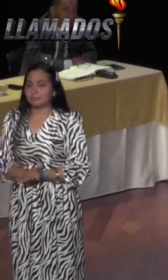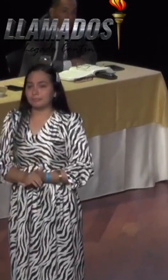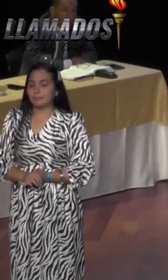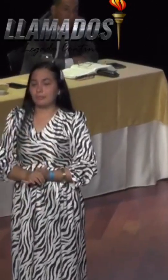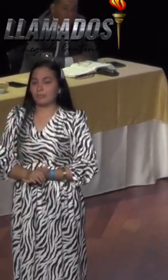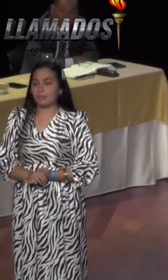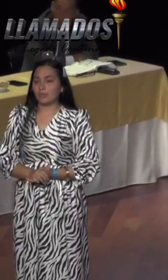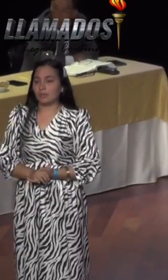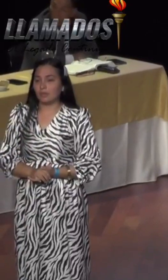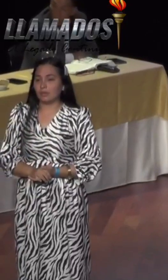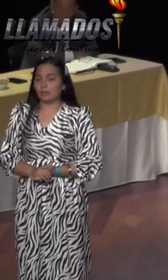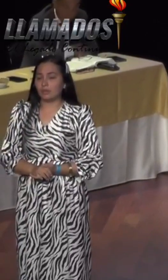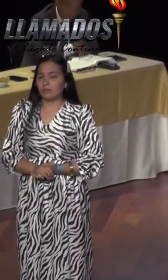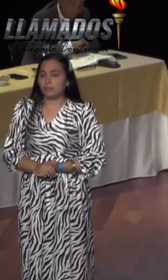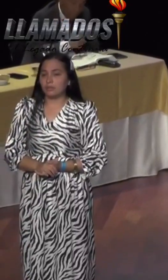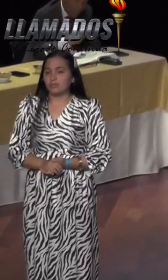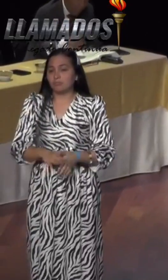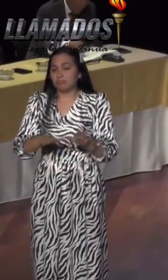Muchas farándulas,